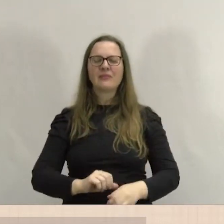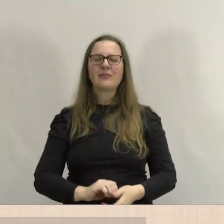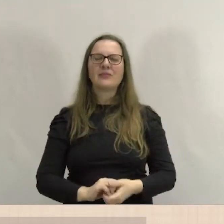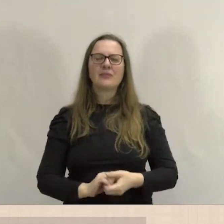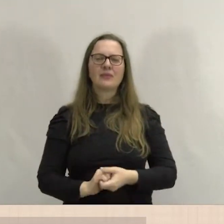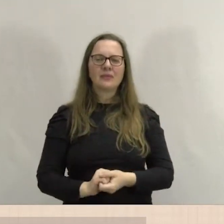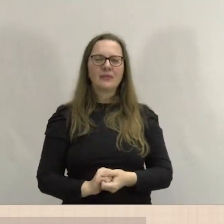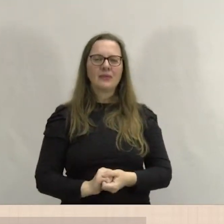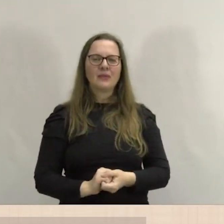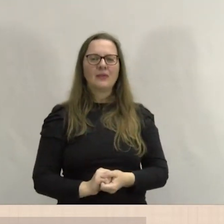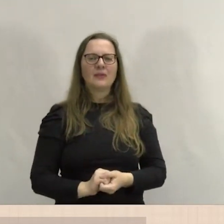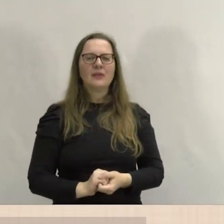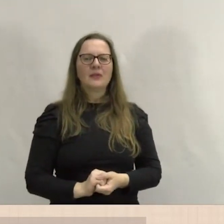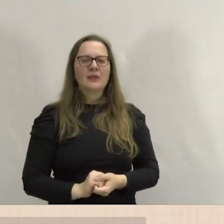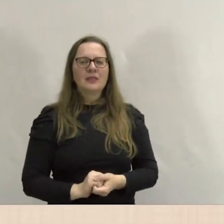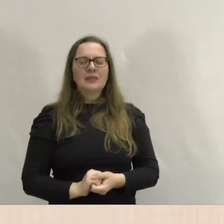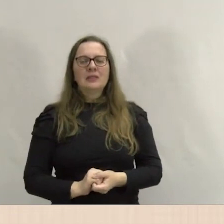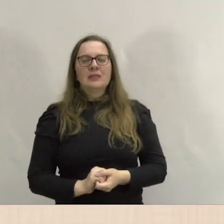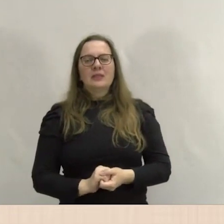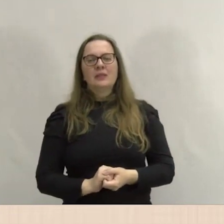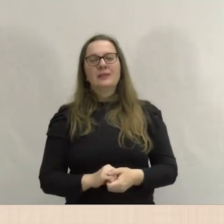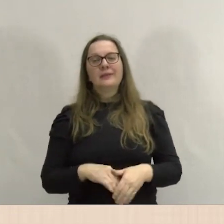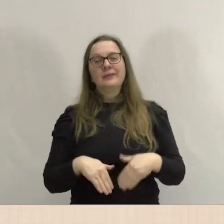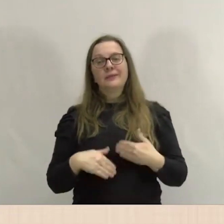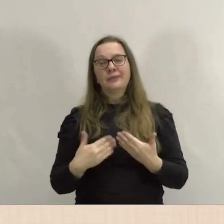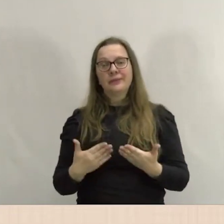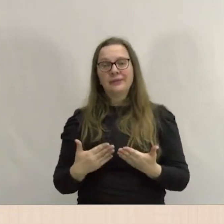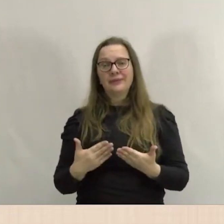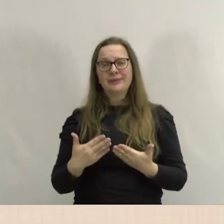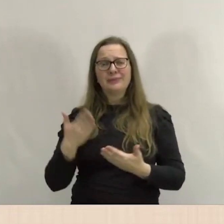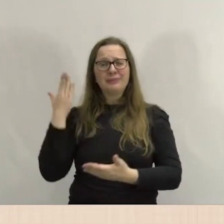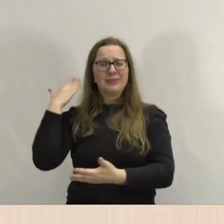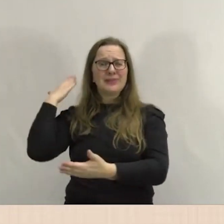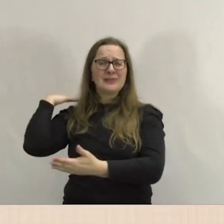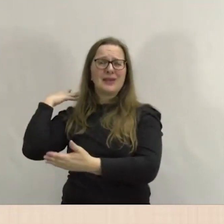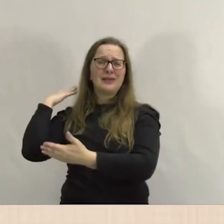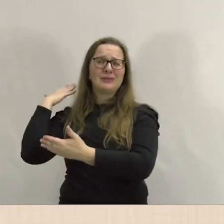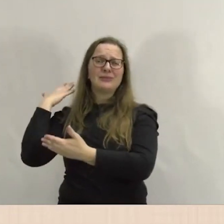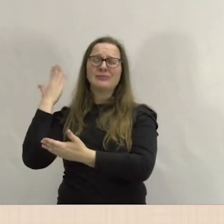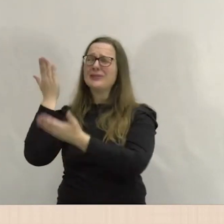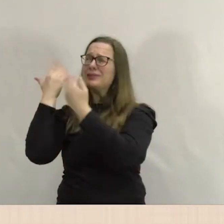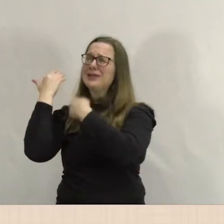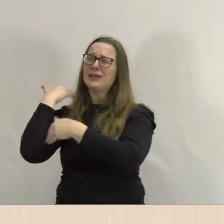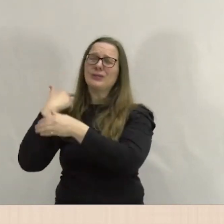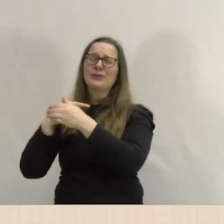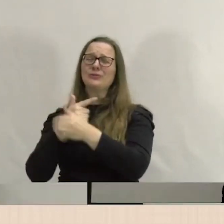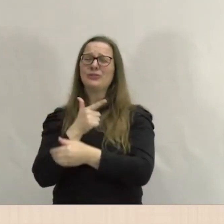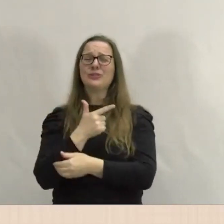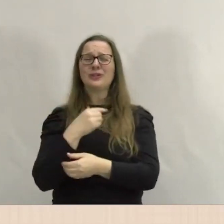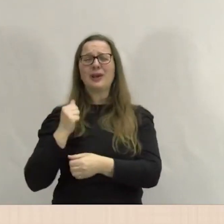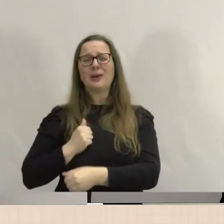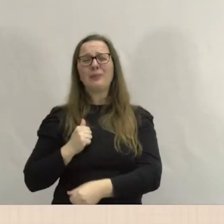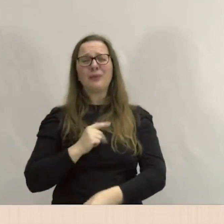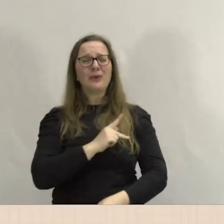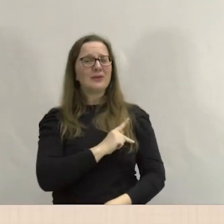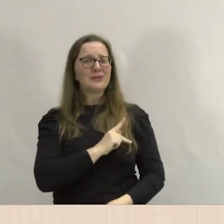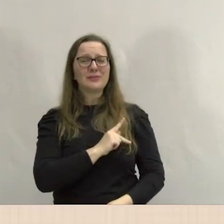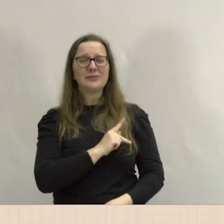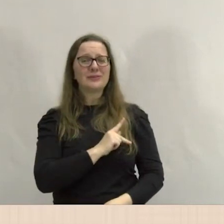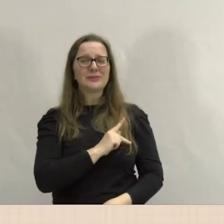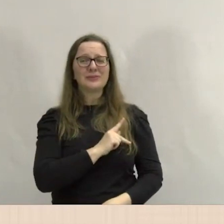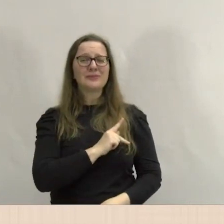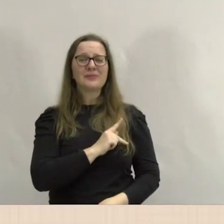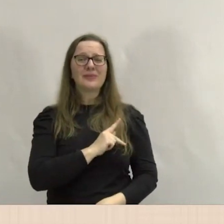Quando não havia mais apóstolo que seja usado como profeta falar à igreja a palavra profética inspirada pelo Espírito, irmãos,